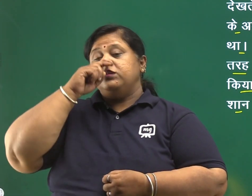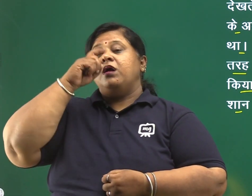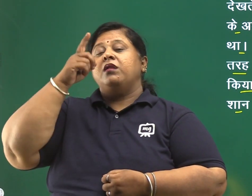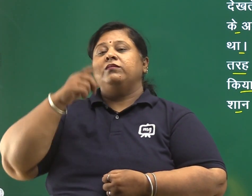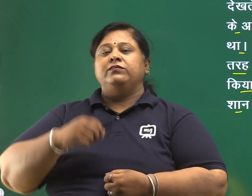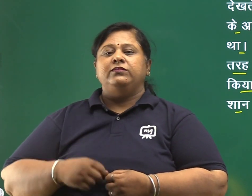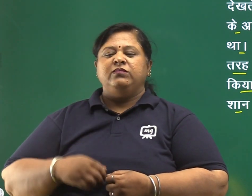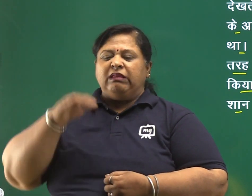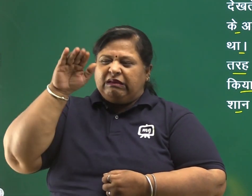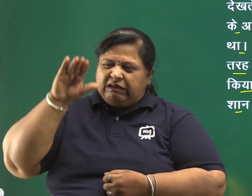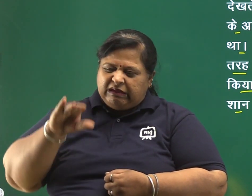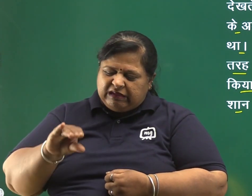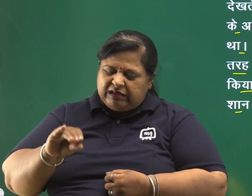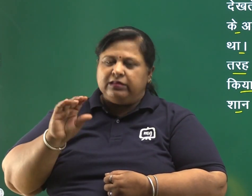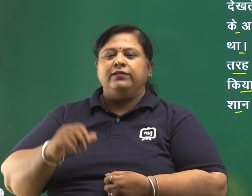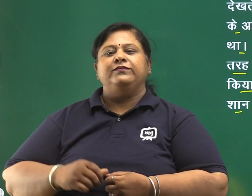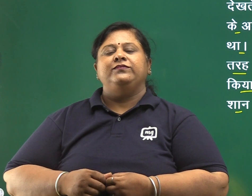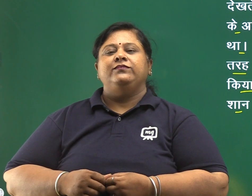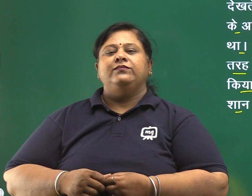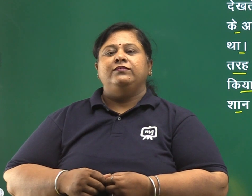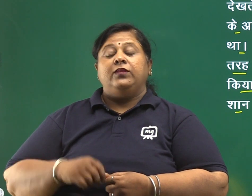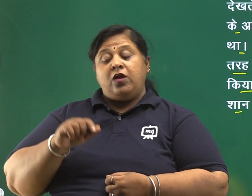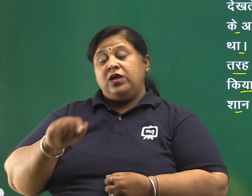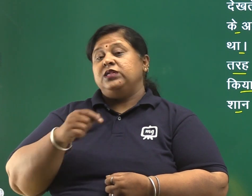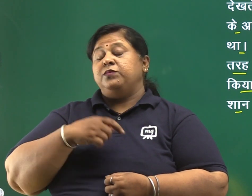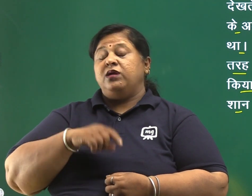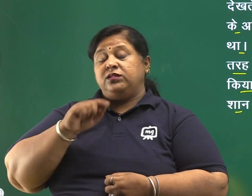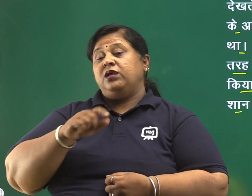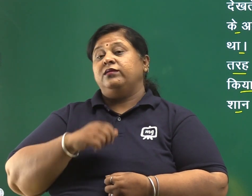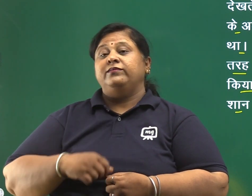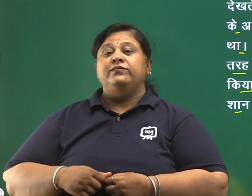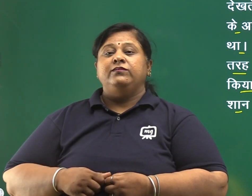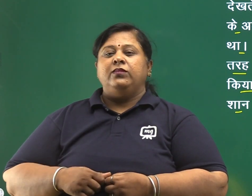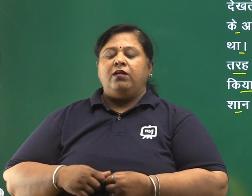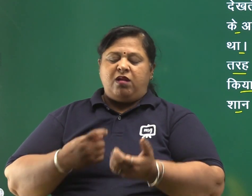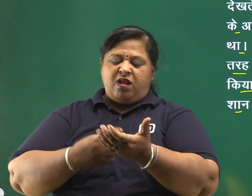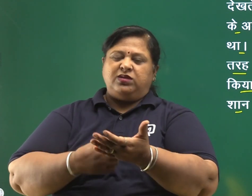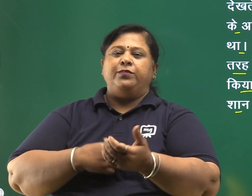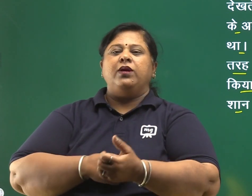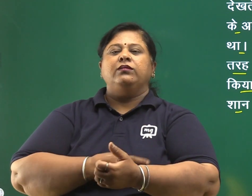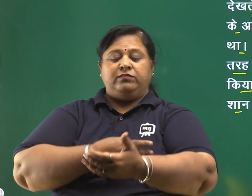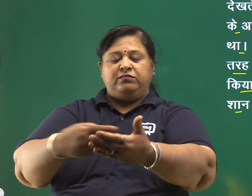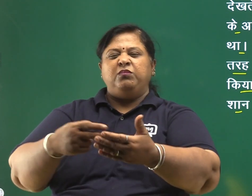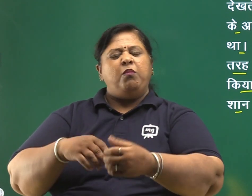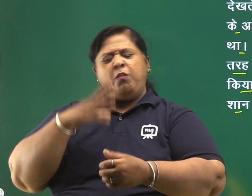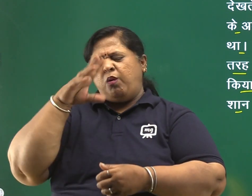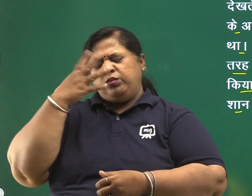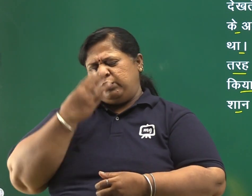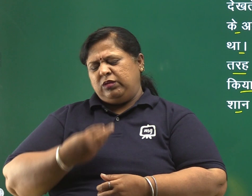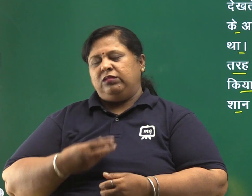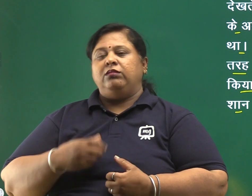शान घट गई थी और इस बात से राजप्पा बहुत दुखी